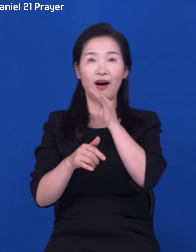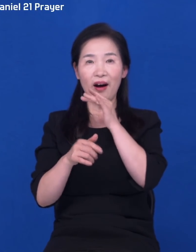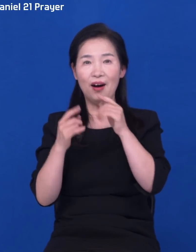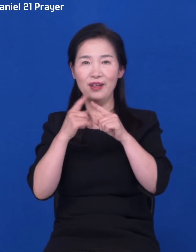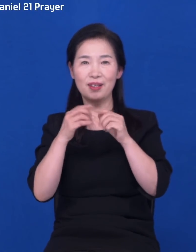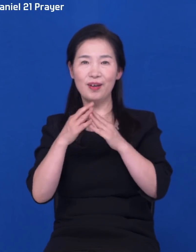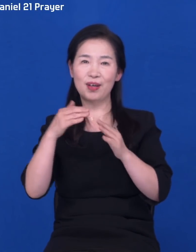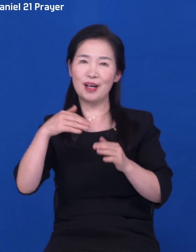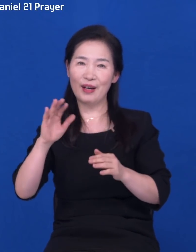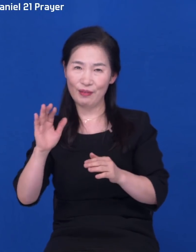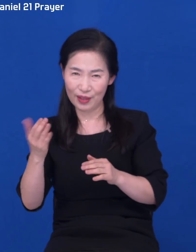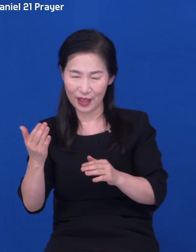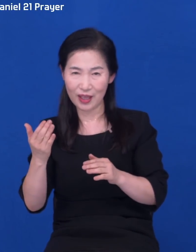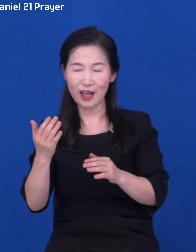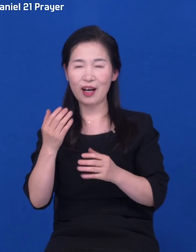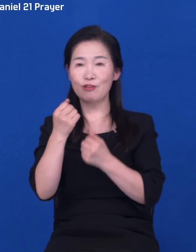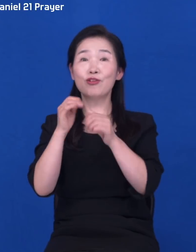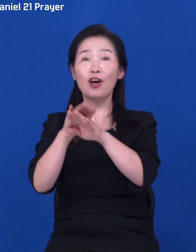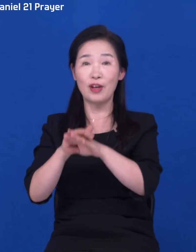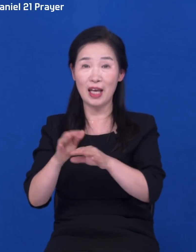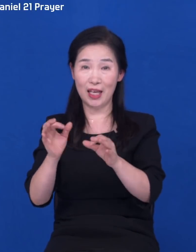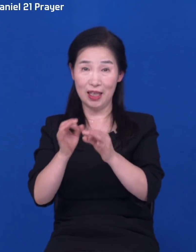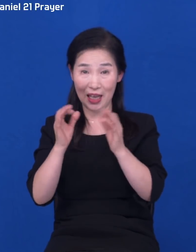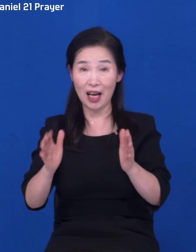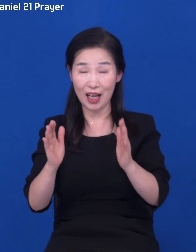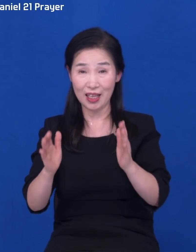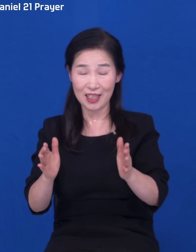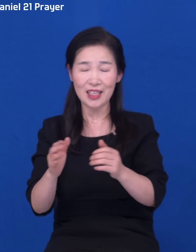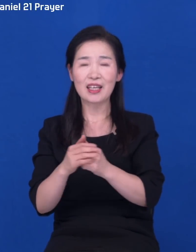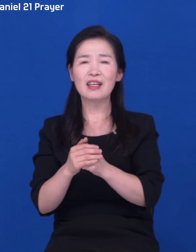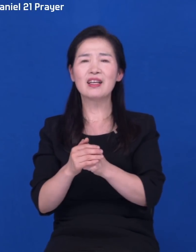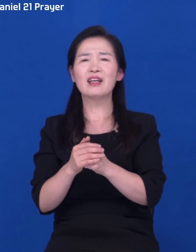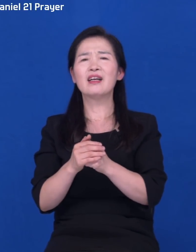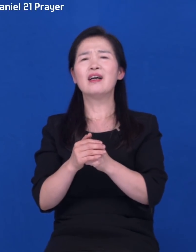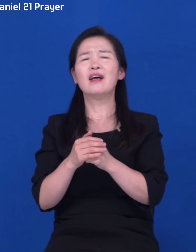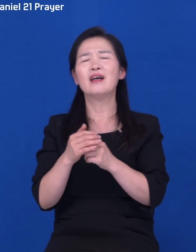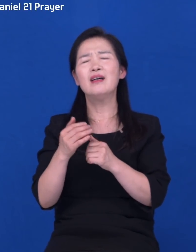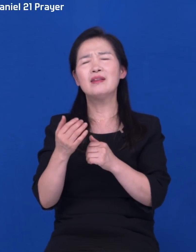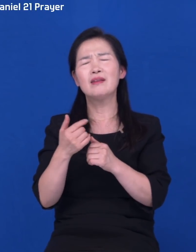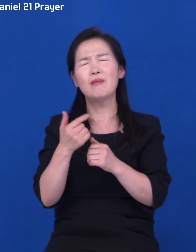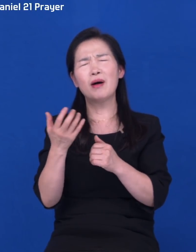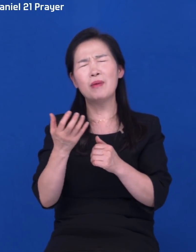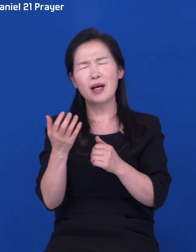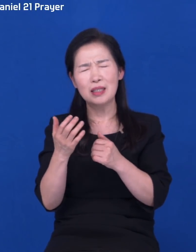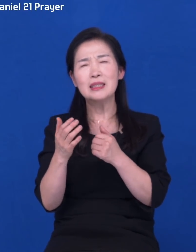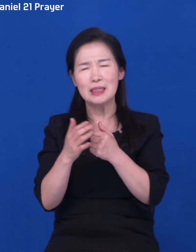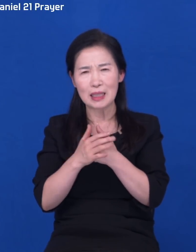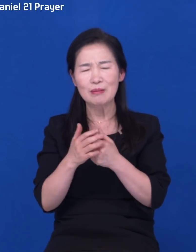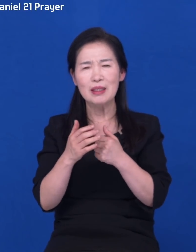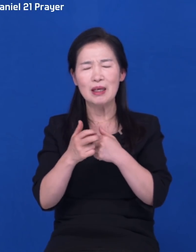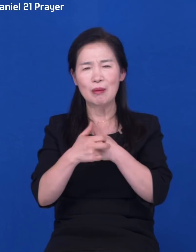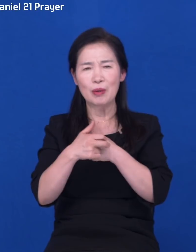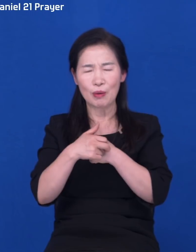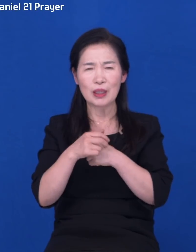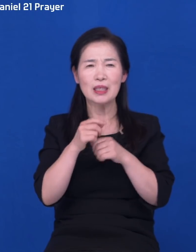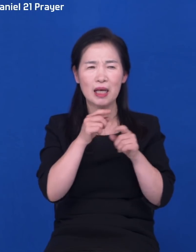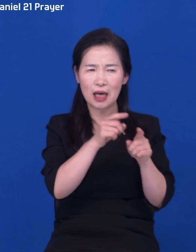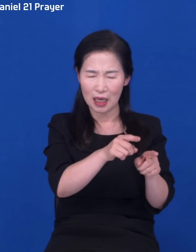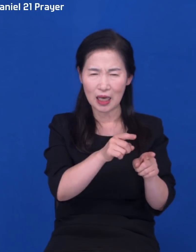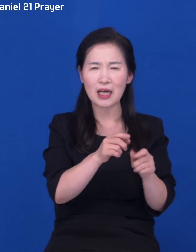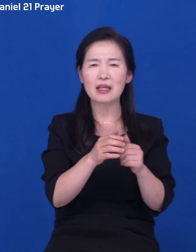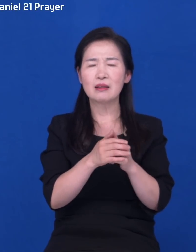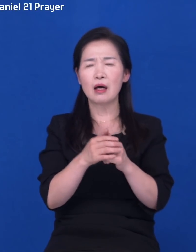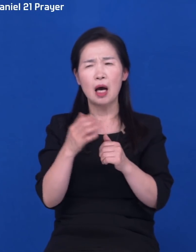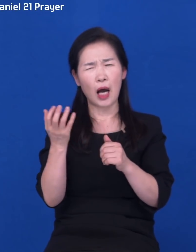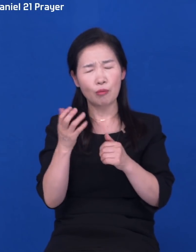교회가 수련회 기간이었거든요. 그런데 그 전에 너무 아프니까 병원 가야겠다. 병원에서 통증이 시작되면 너무 위험하니까 무조건 오라고